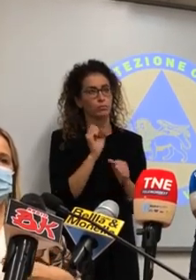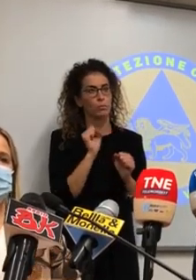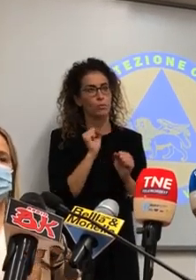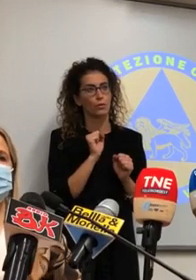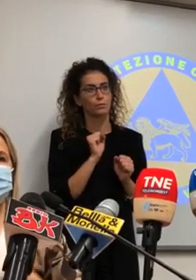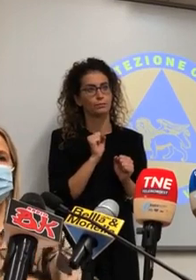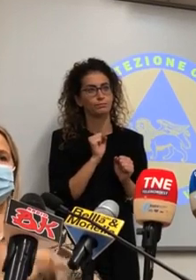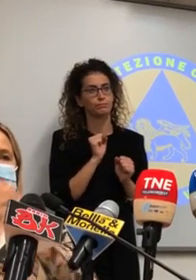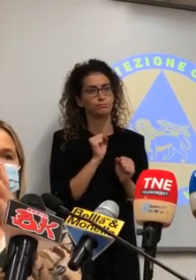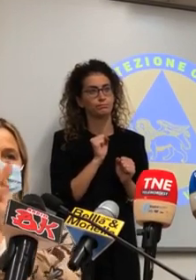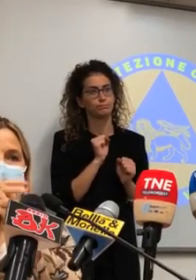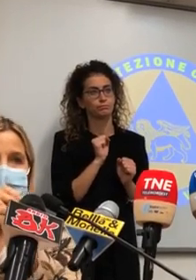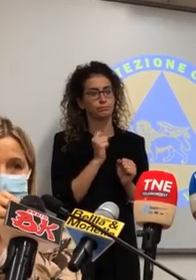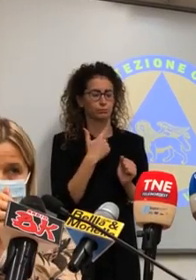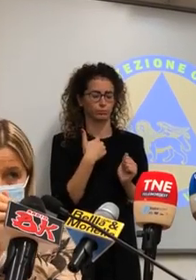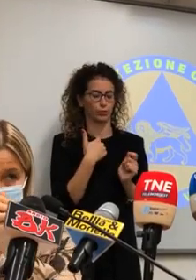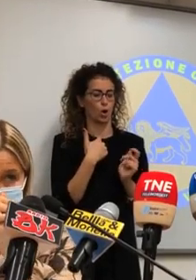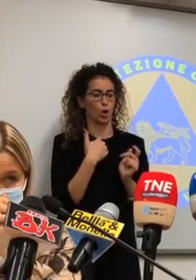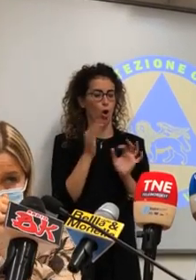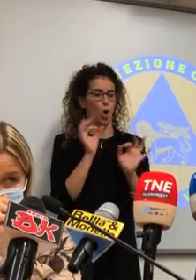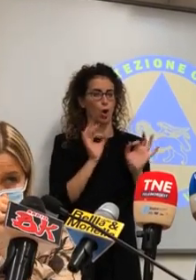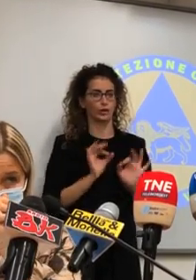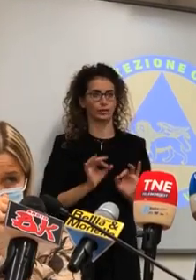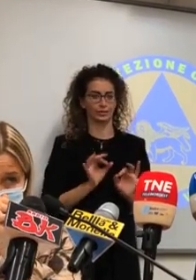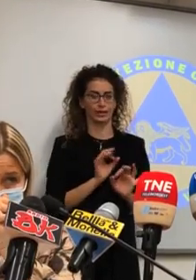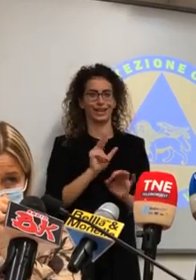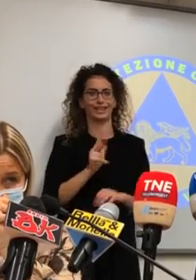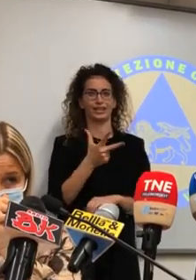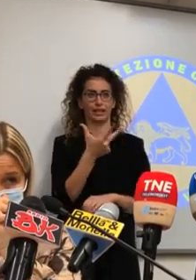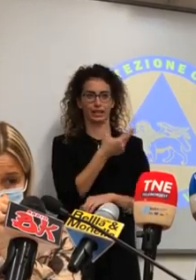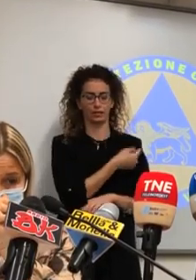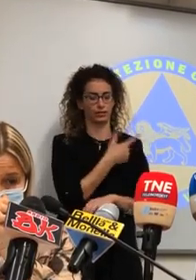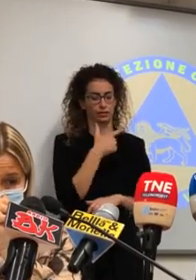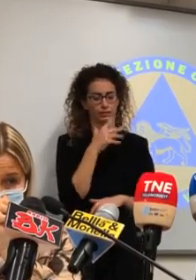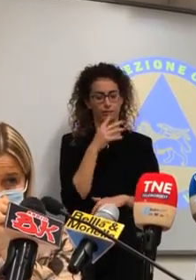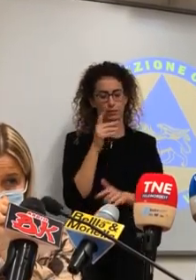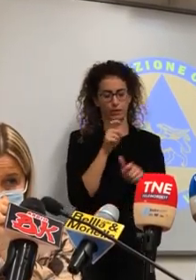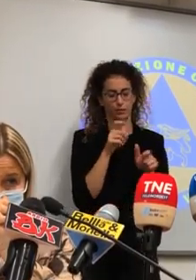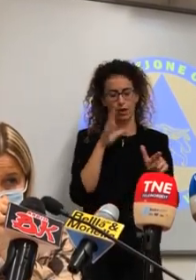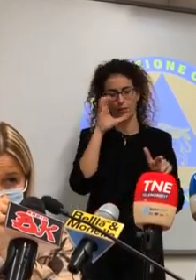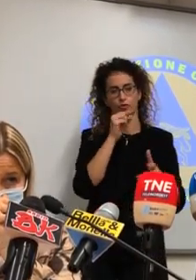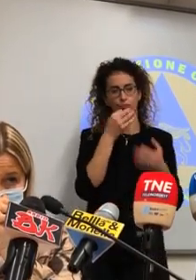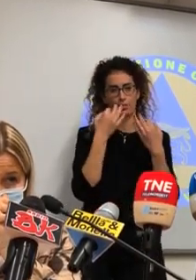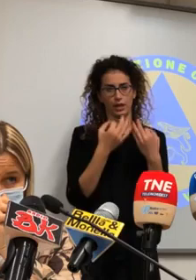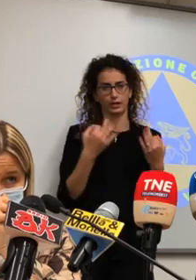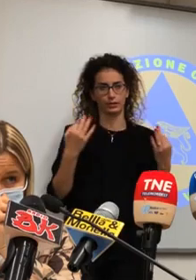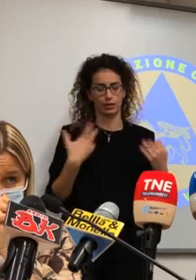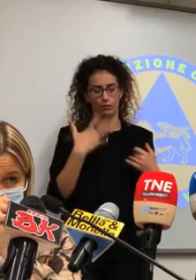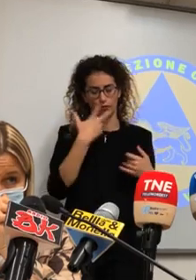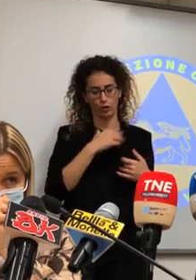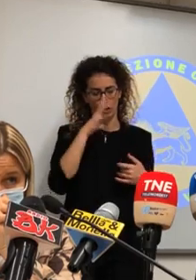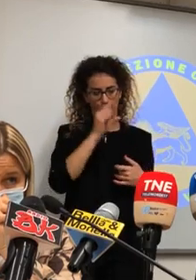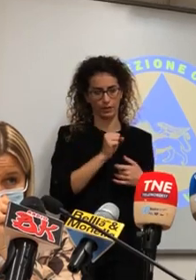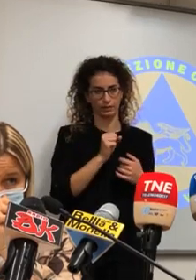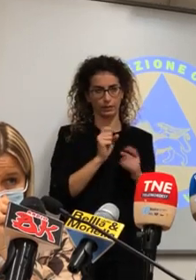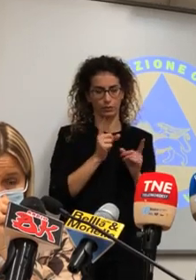di ordine con queste terze dosi, così facciamo capire bene la gente. Allora, volevo capire in questo